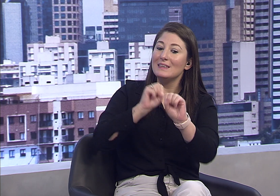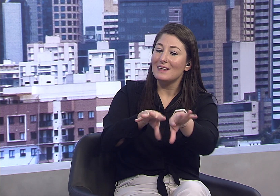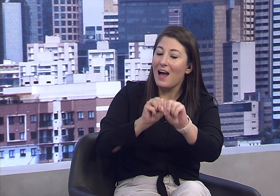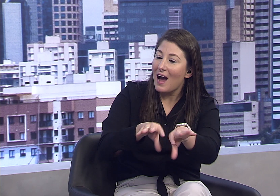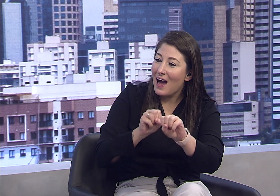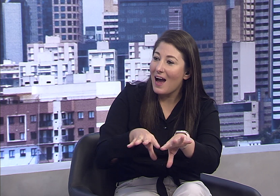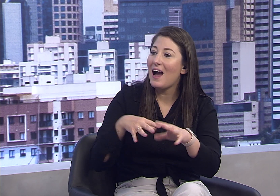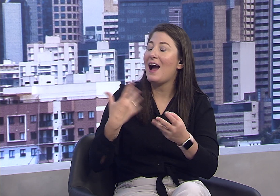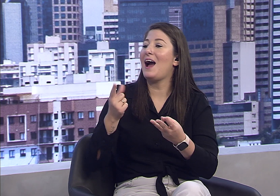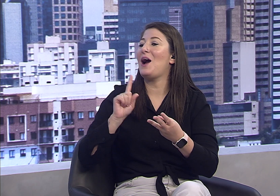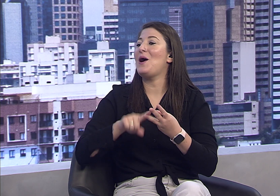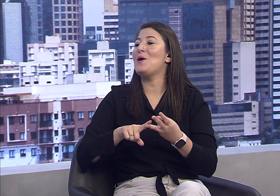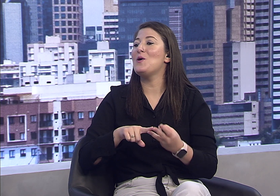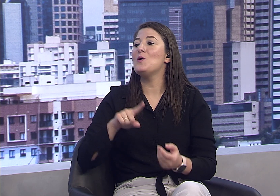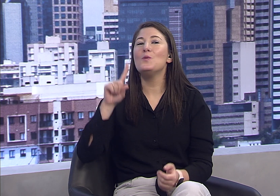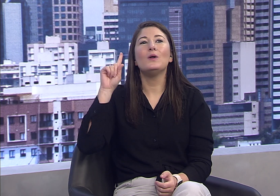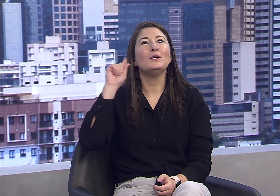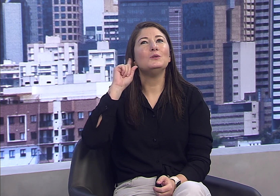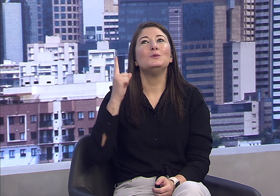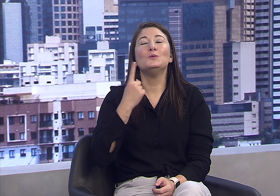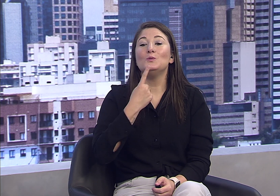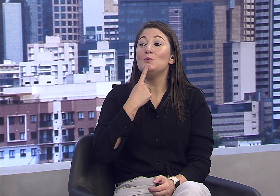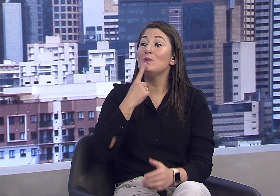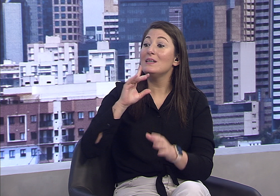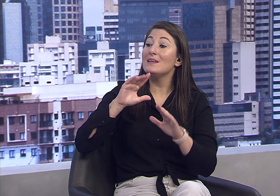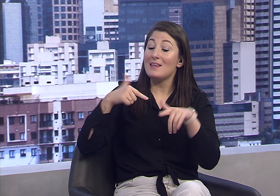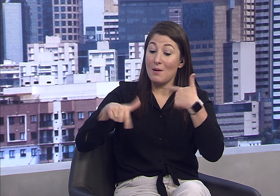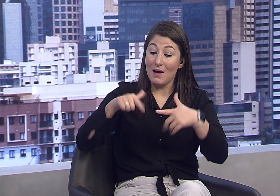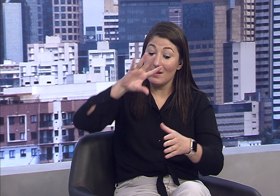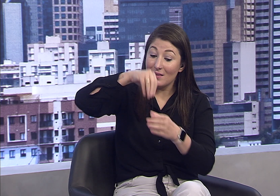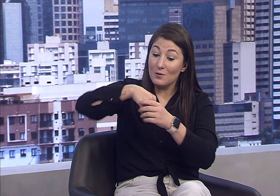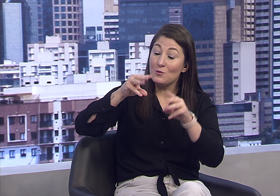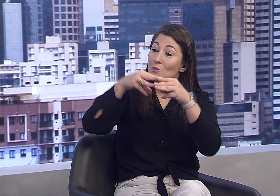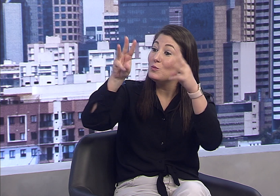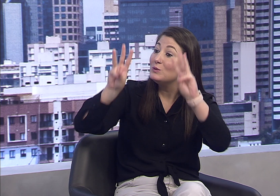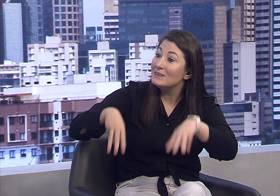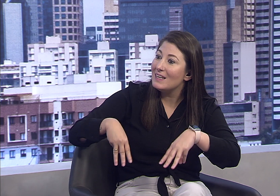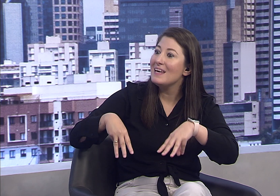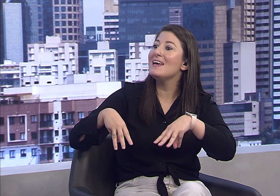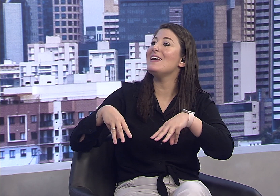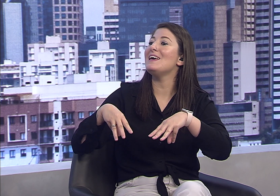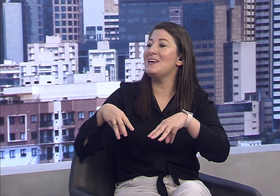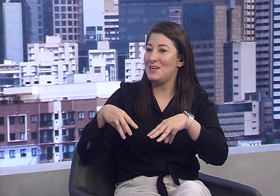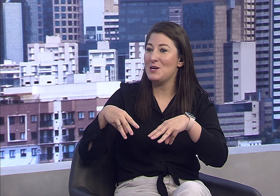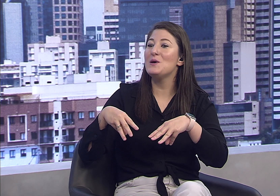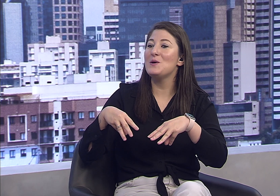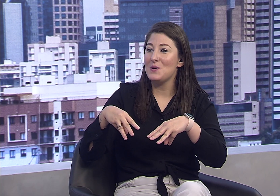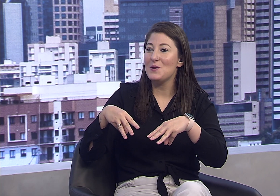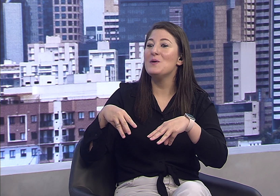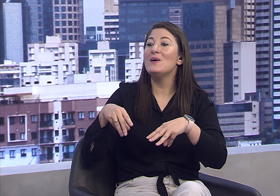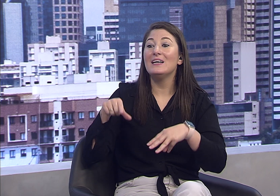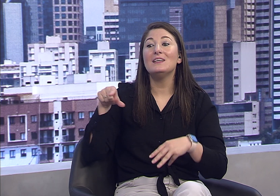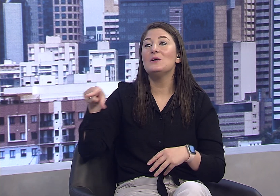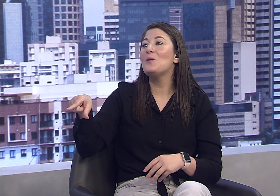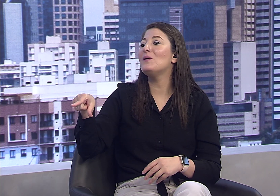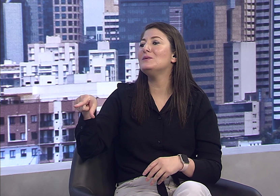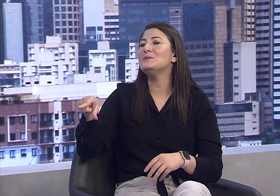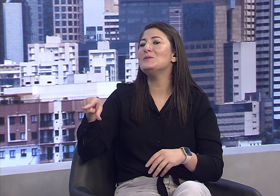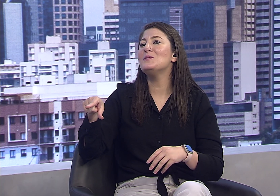conhecer trabalhos de intérpretes, a gente viu como acompanhou um plano de aula, a gente foi para museus.